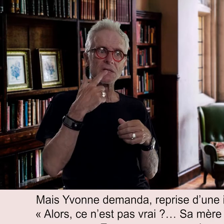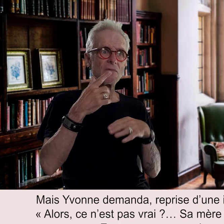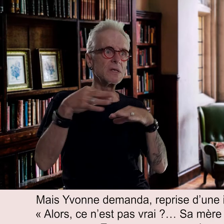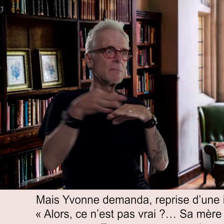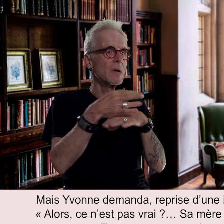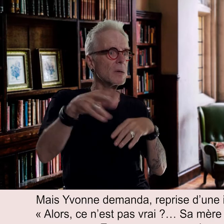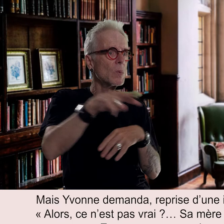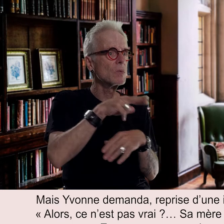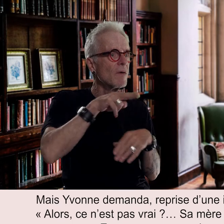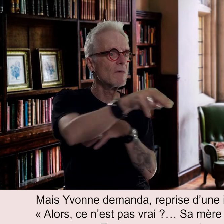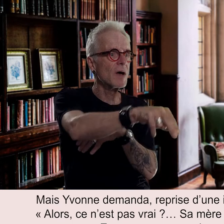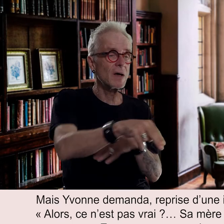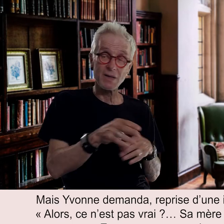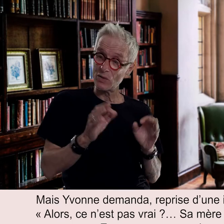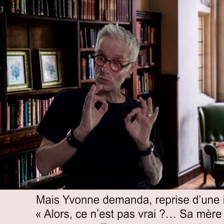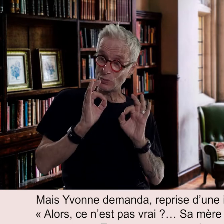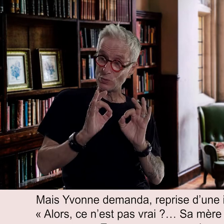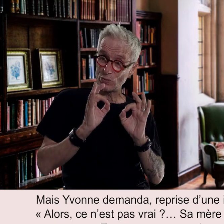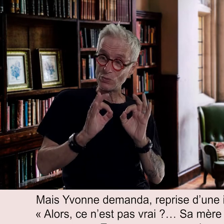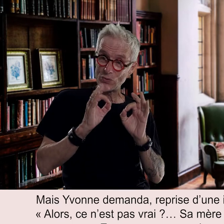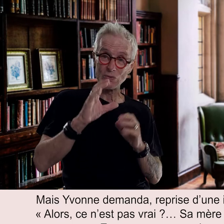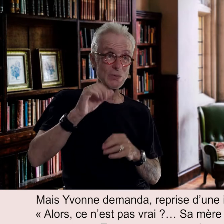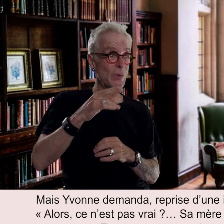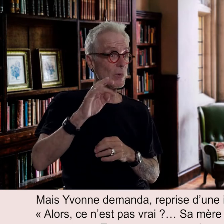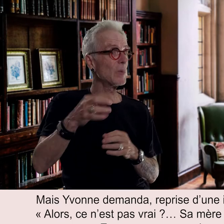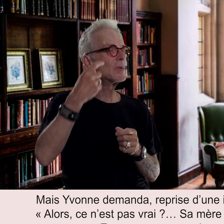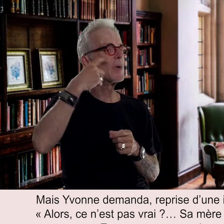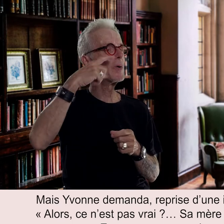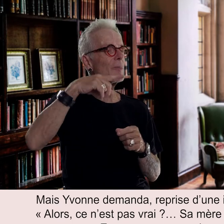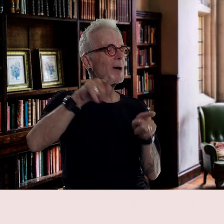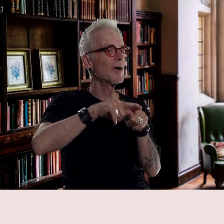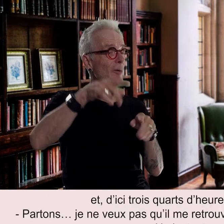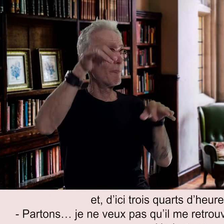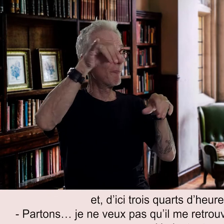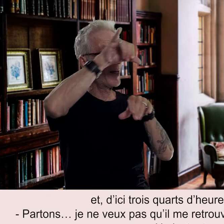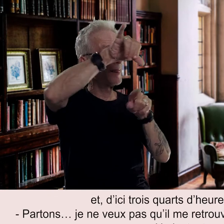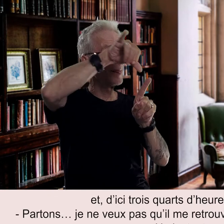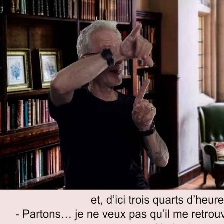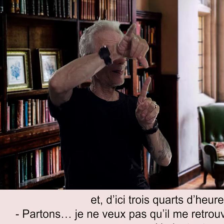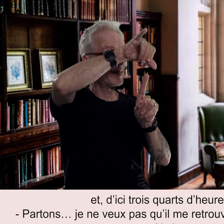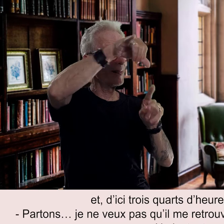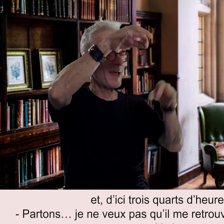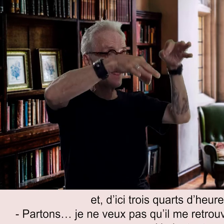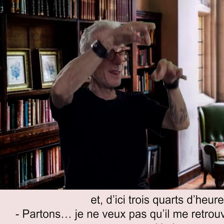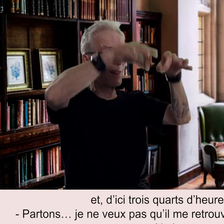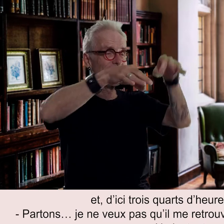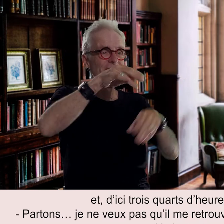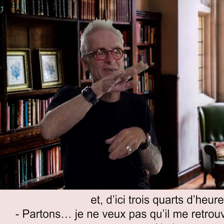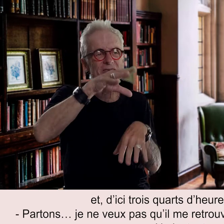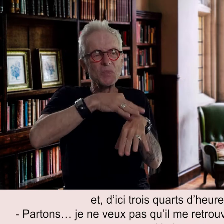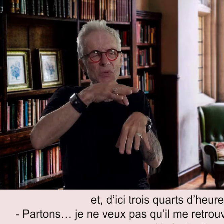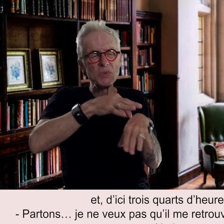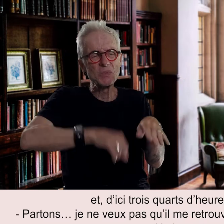va revenir. Certes, le comte s'apercevra qu'on s'est joué de lui et d'ici trois quarts d'heure au plus.